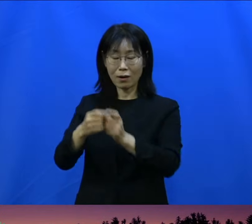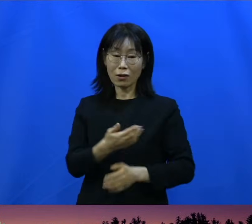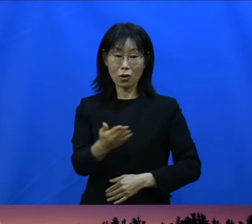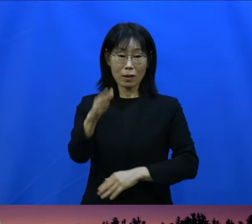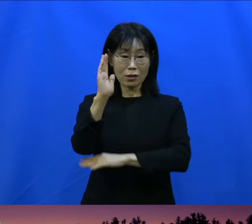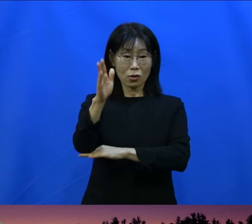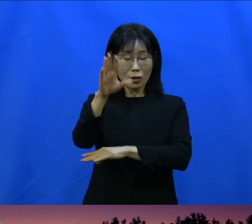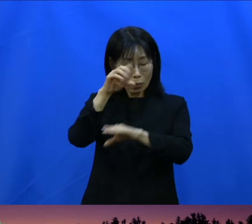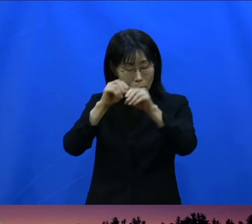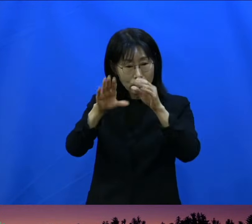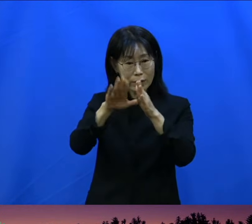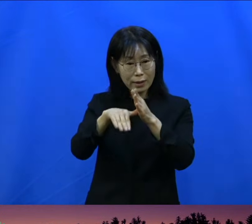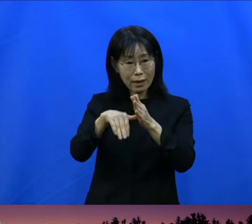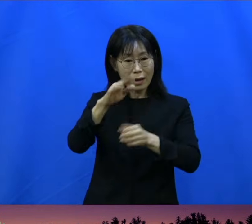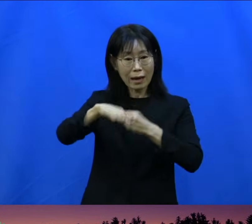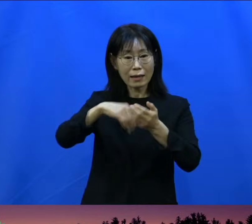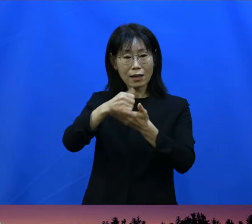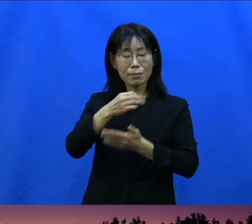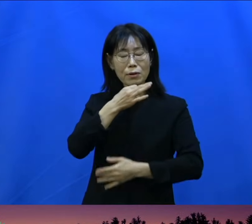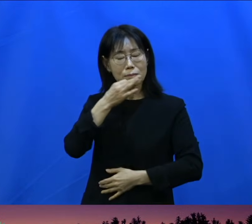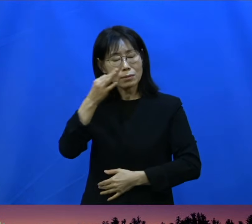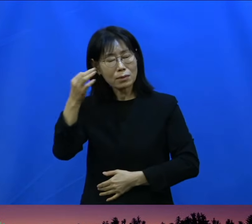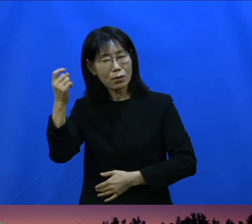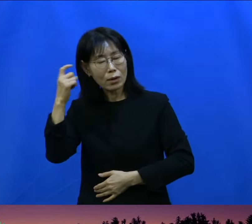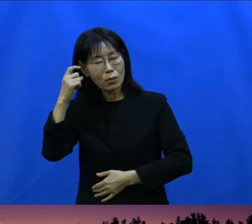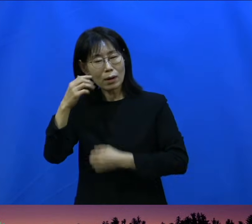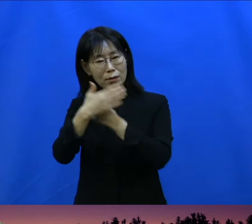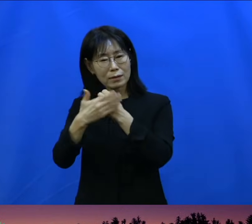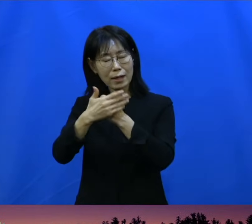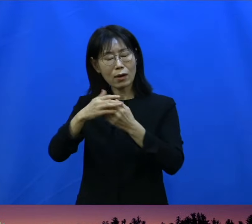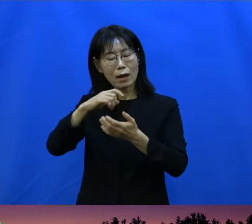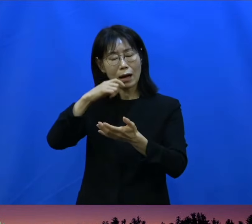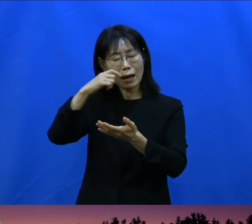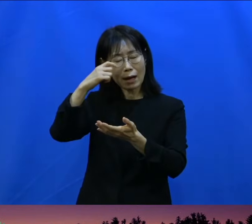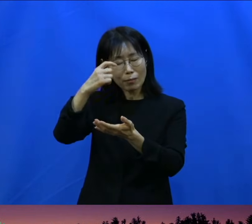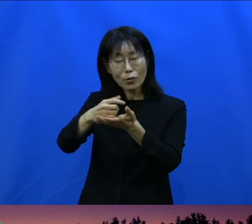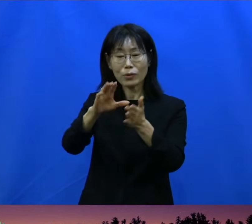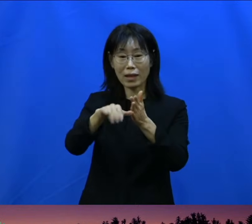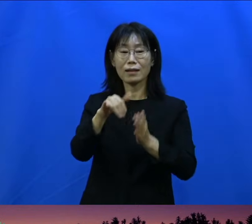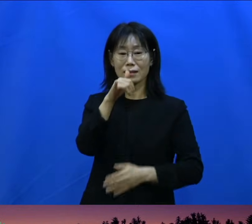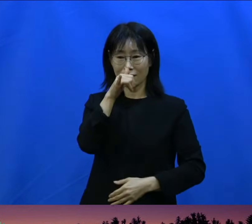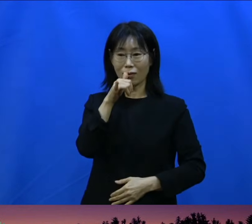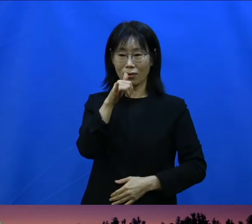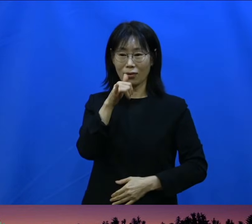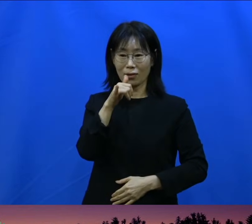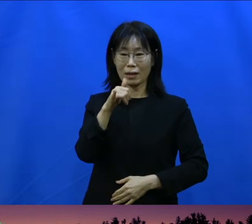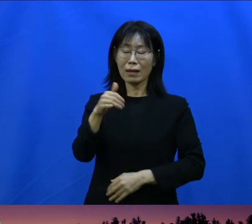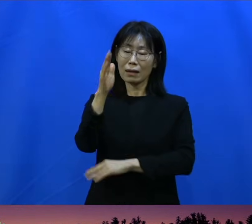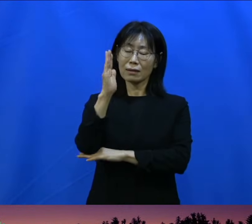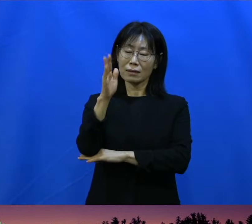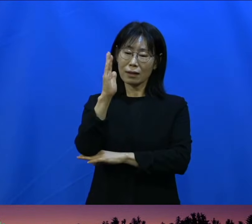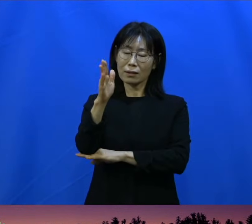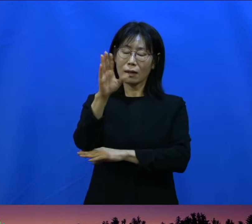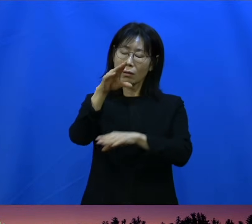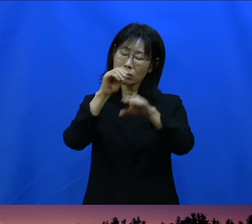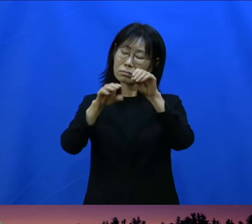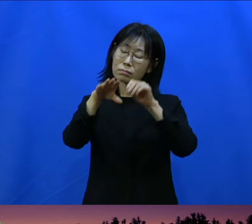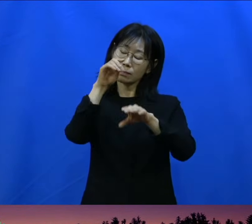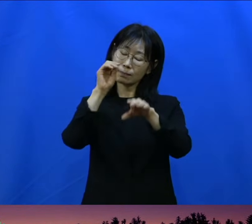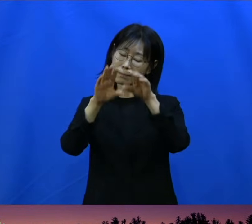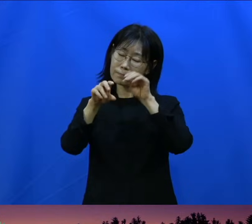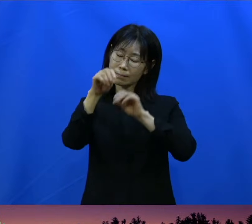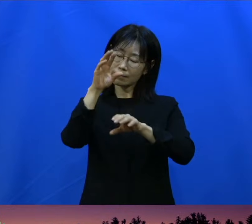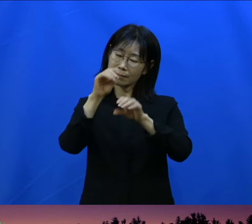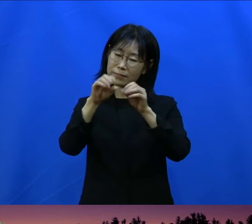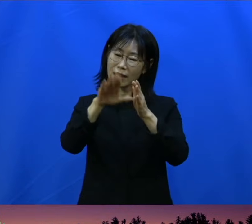하나님의 음성이다라고 들리는 날이 있어요. 그냥 목사님의 설교네 이게 아니고 지금 나에게